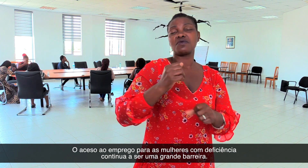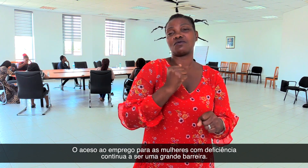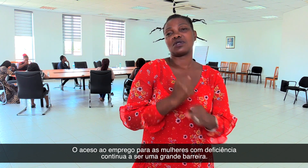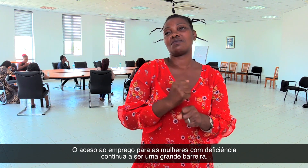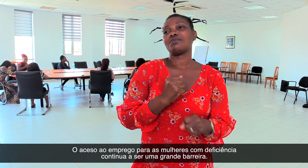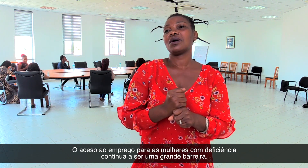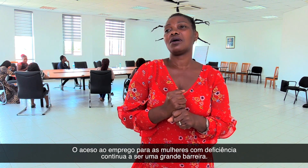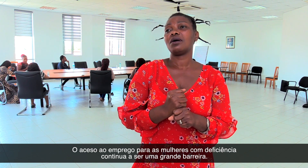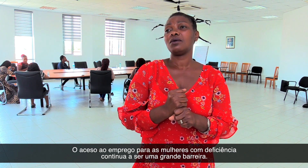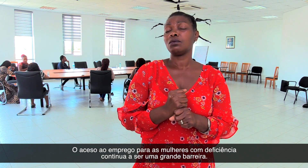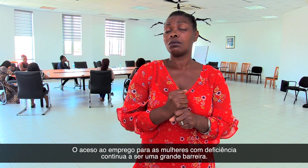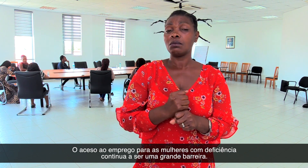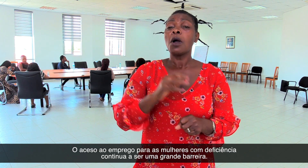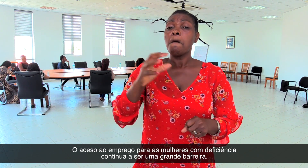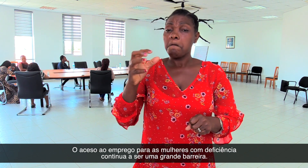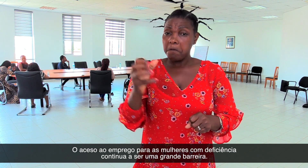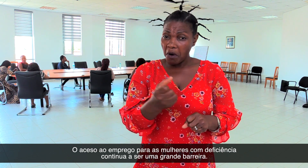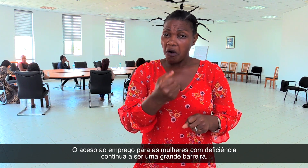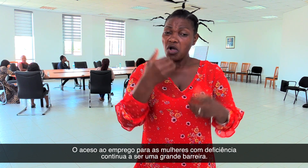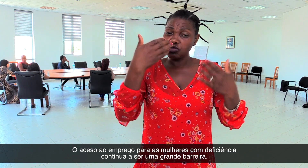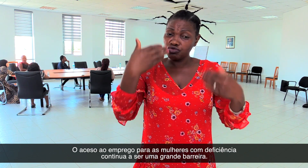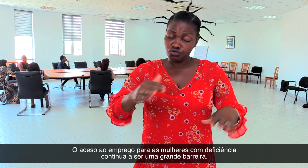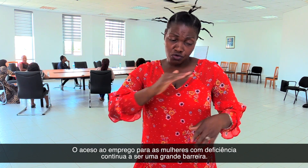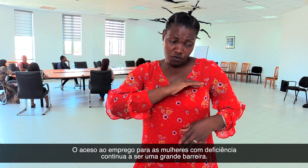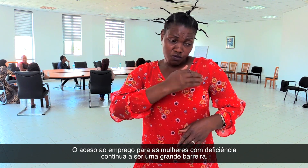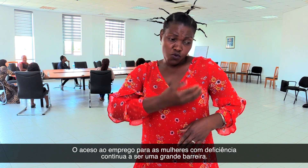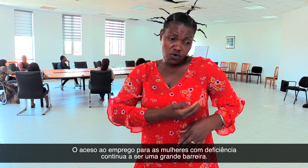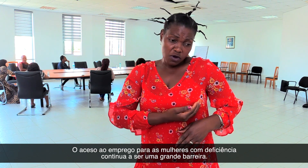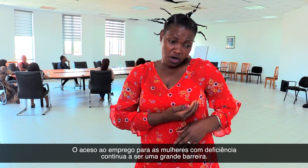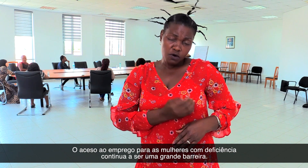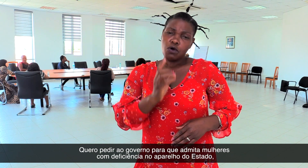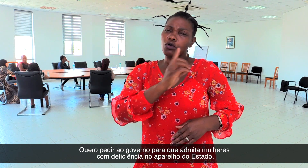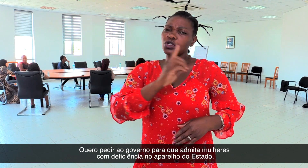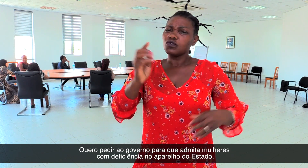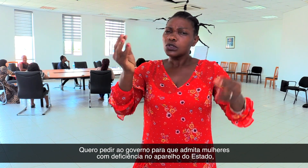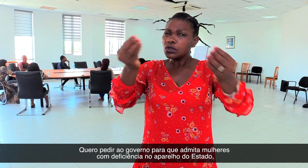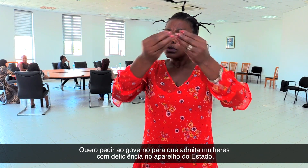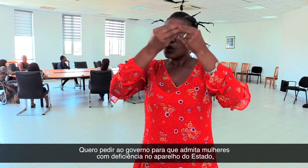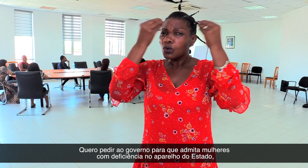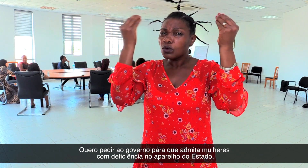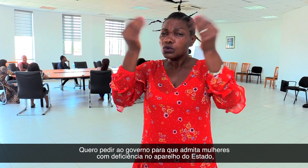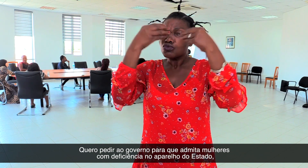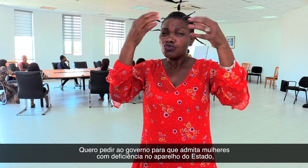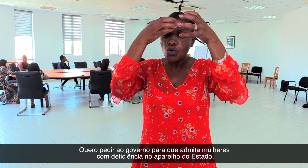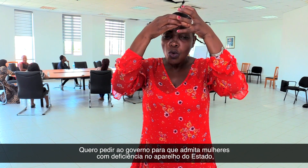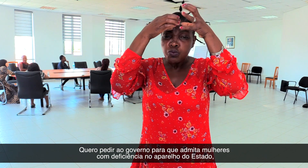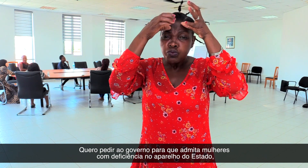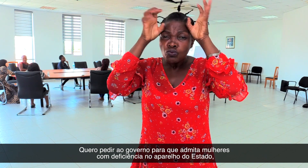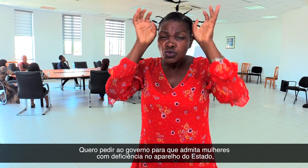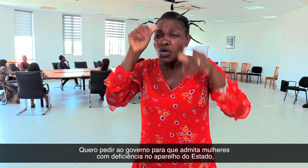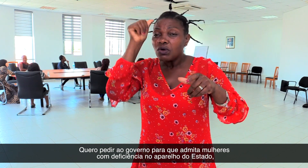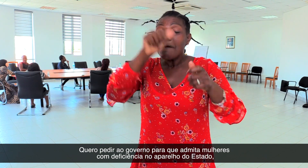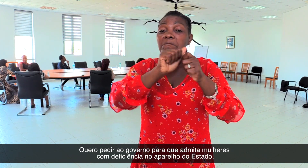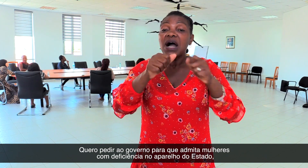O acesso ao emprego para mulheres com deficiência continua a ser uma grande barreira. Quero pedir ao governo para que